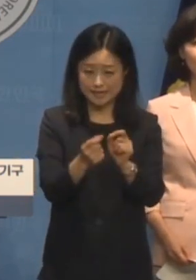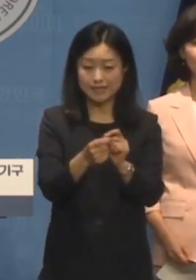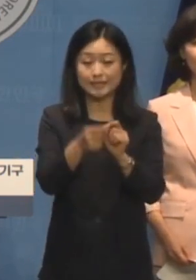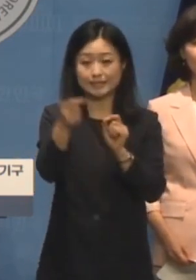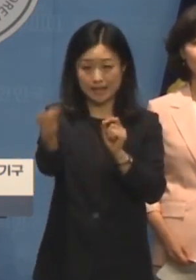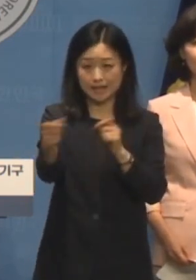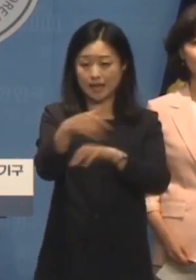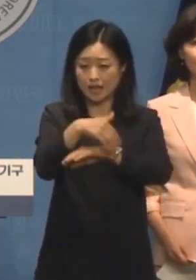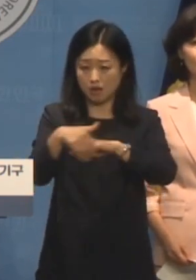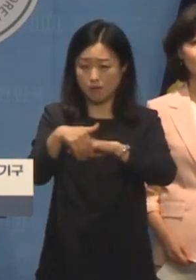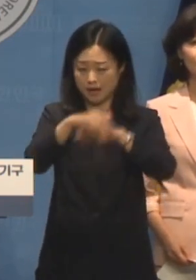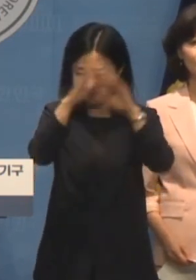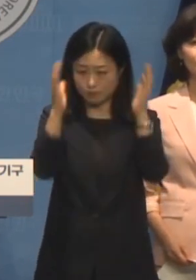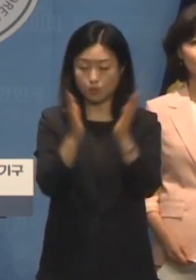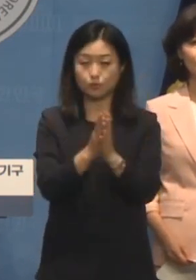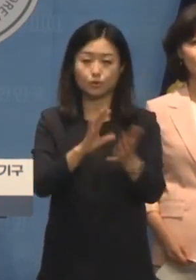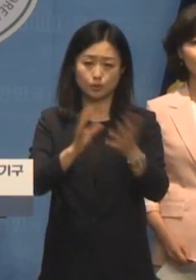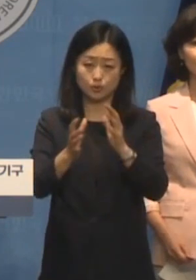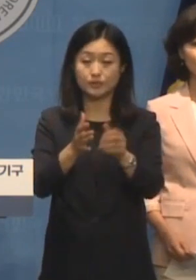플랜까지 내놓아야